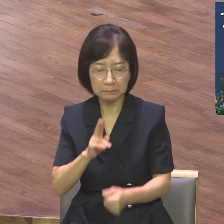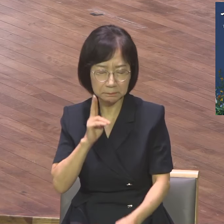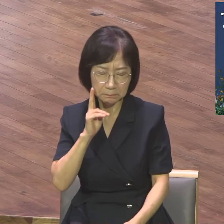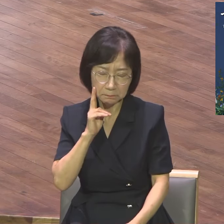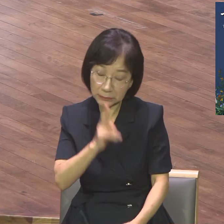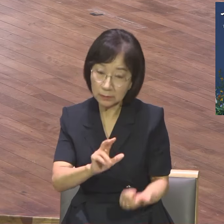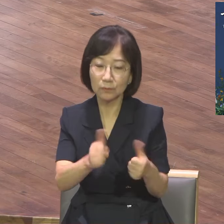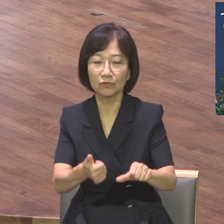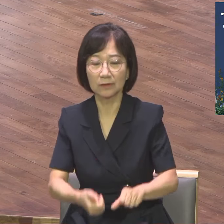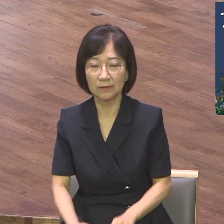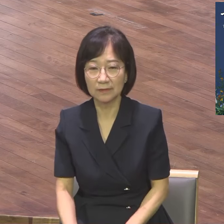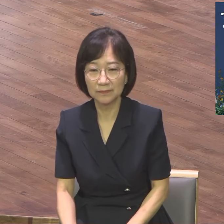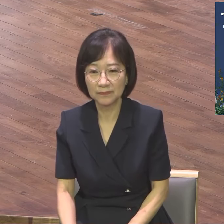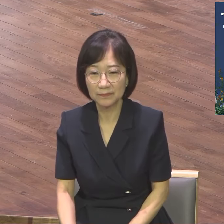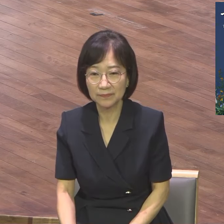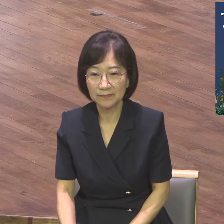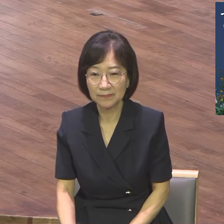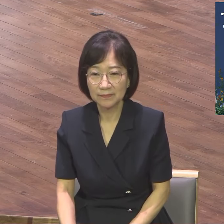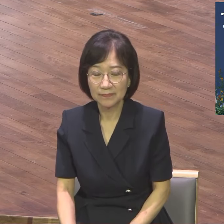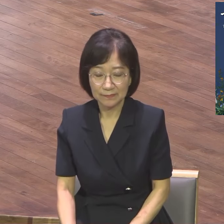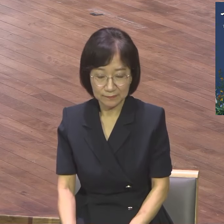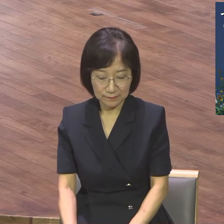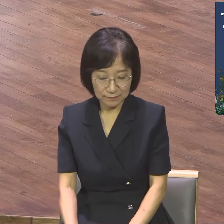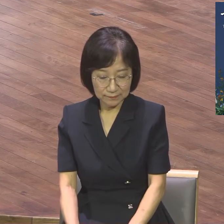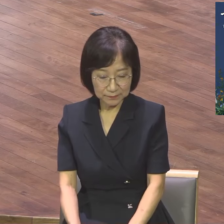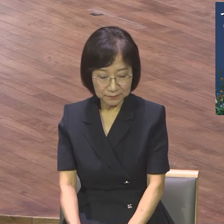하면 결말이 비참해집니다.